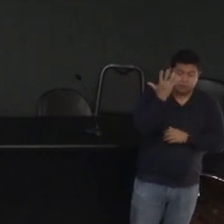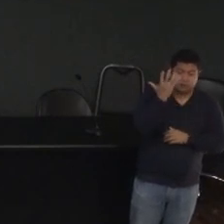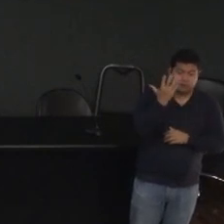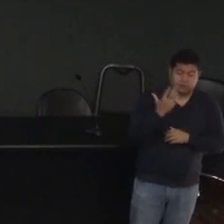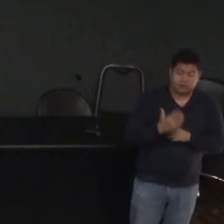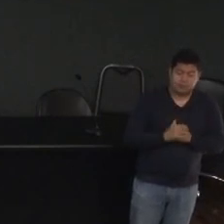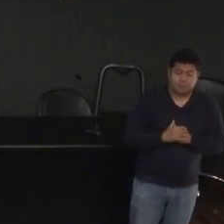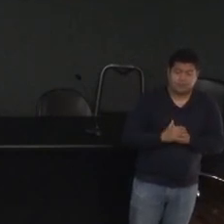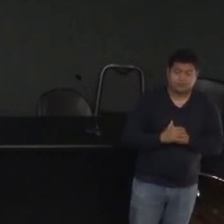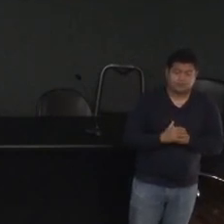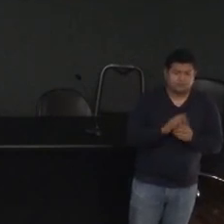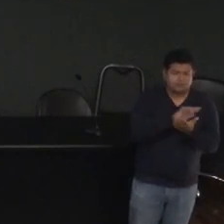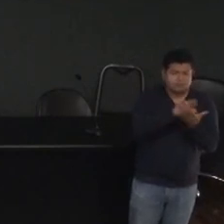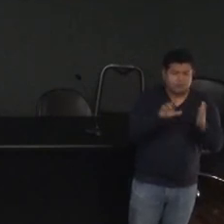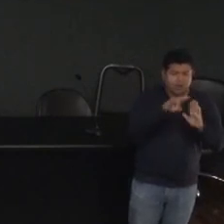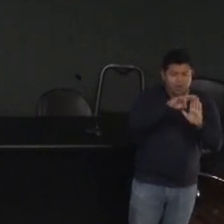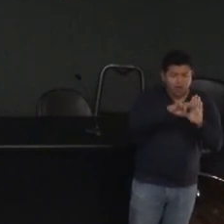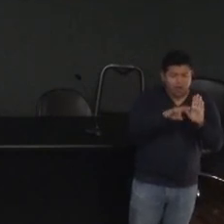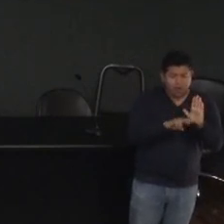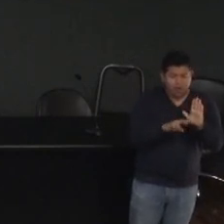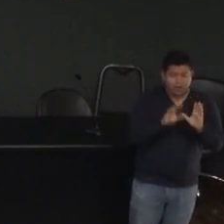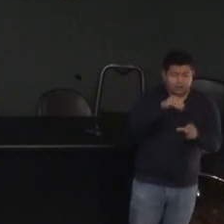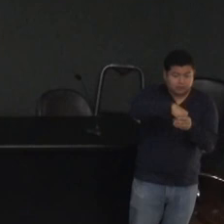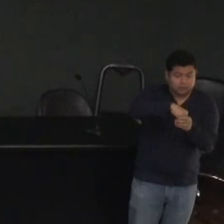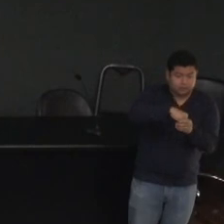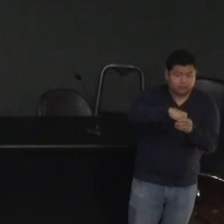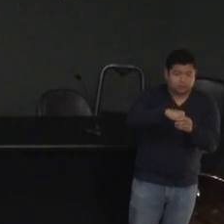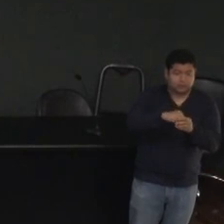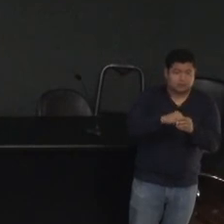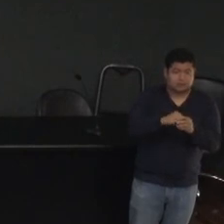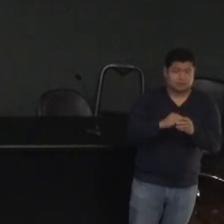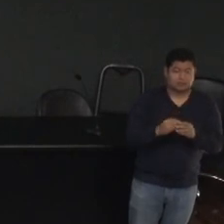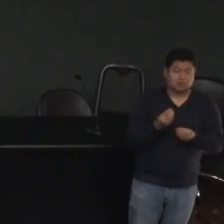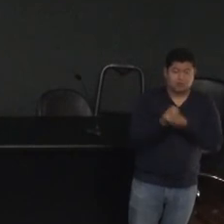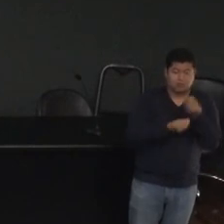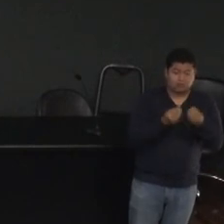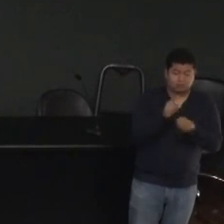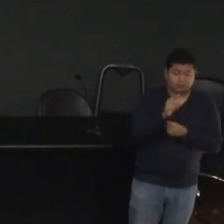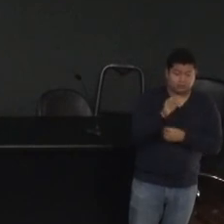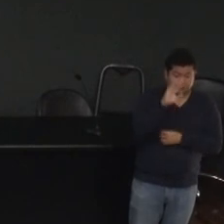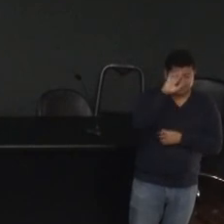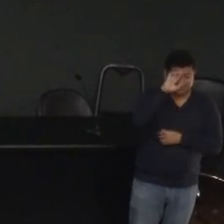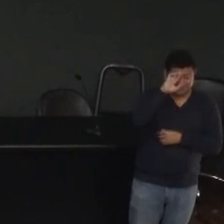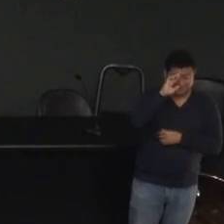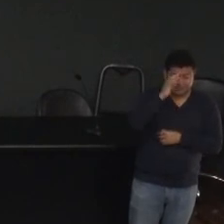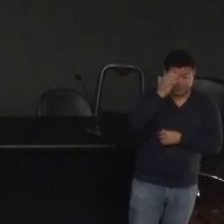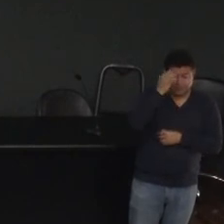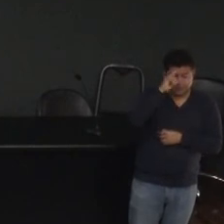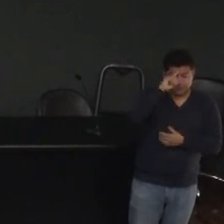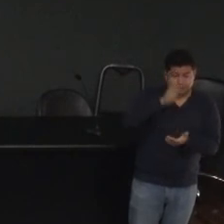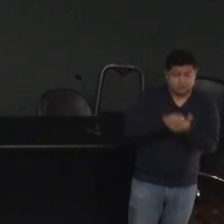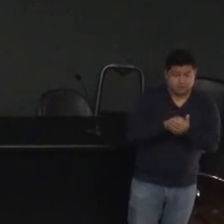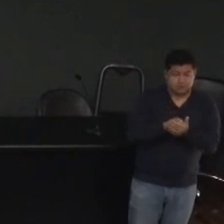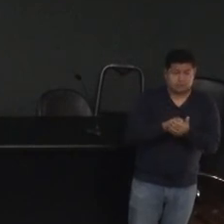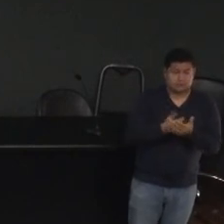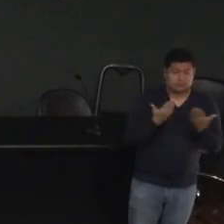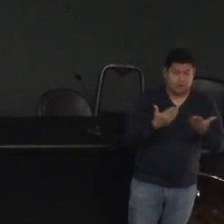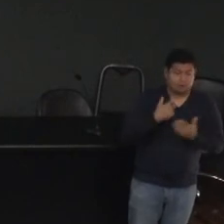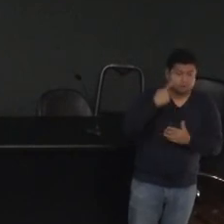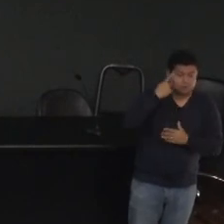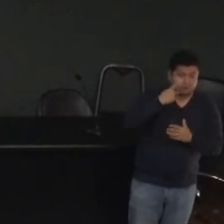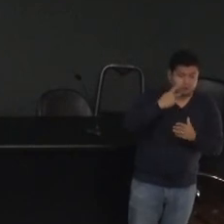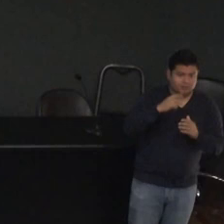internas que determinam como vai funcionar a tua relação com esses dados a política de descarte é uma delas